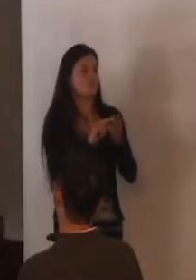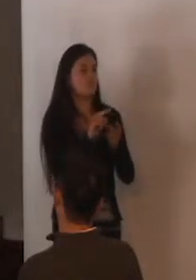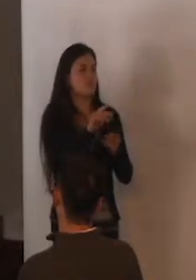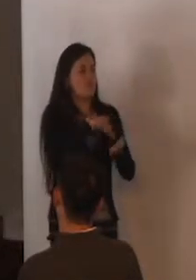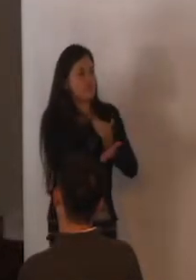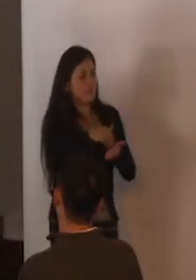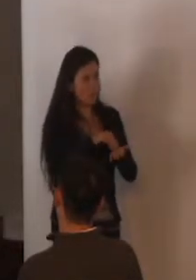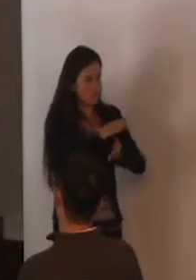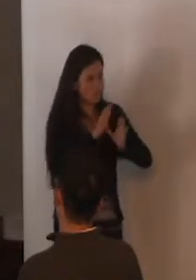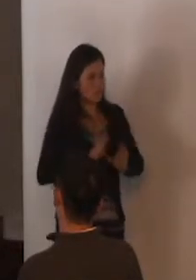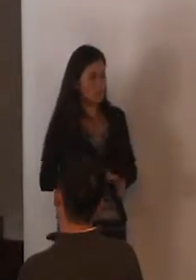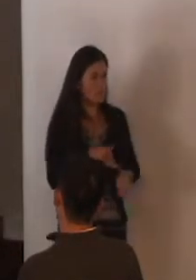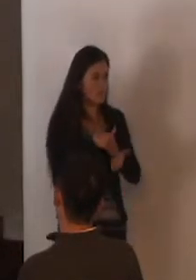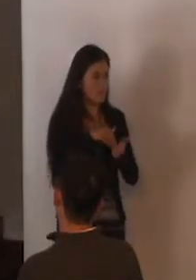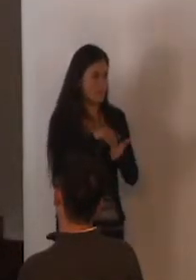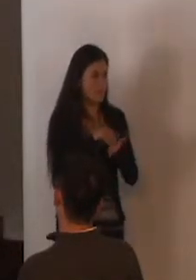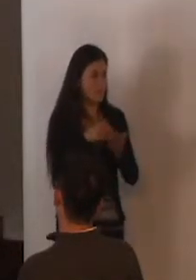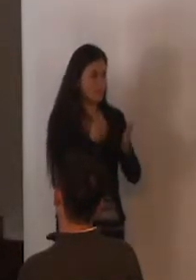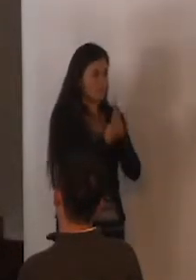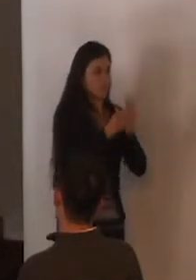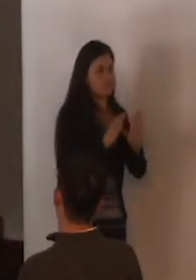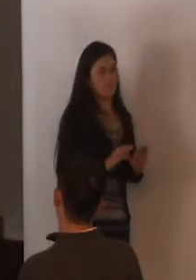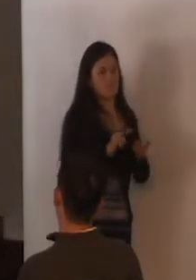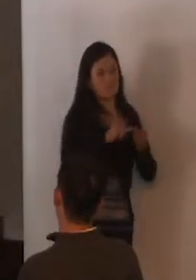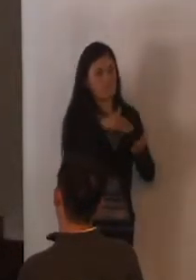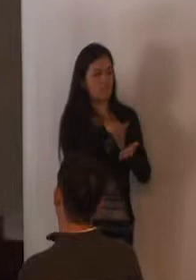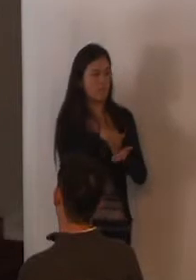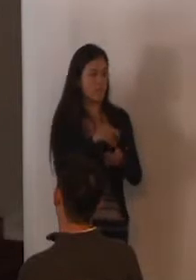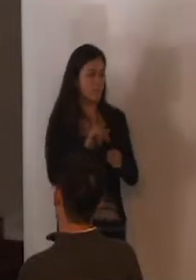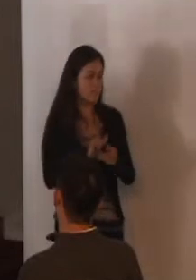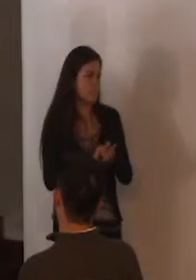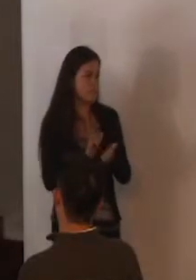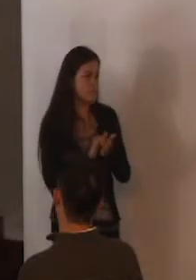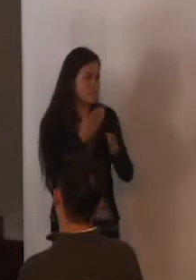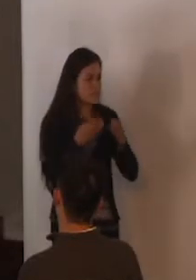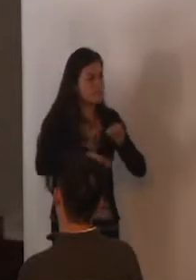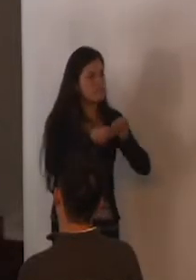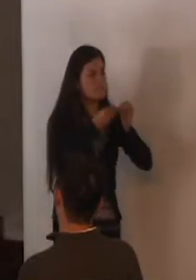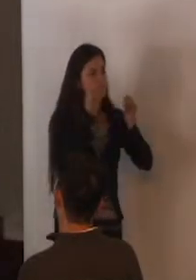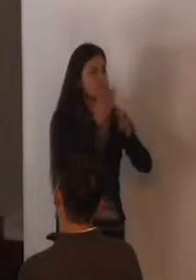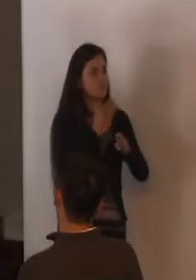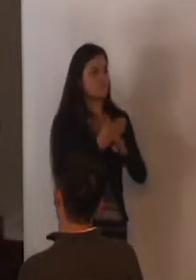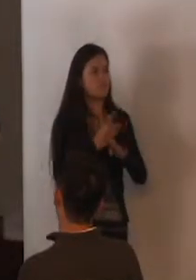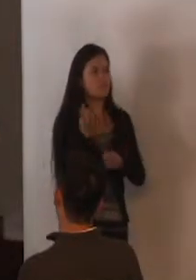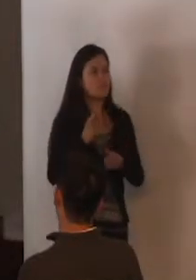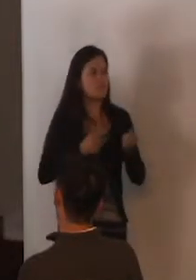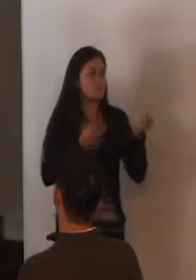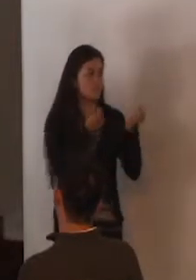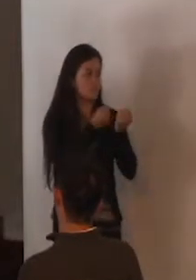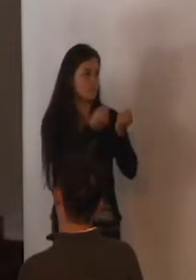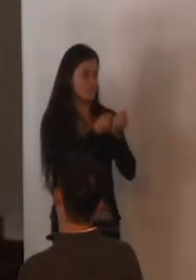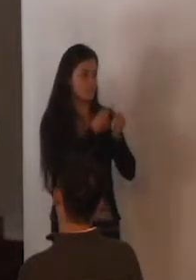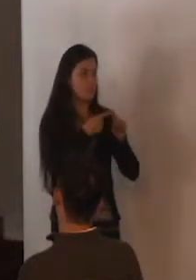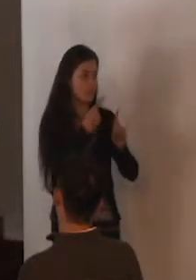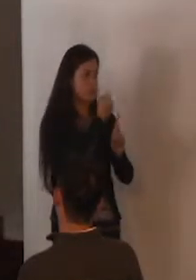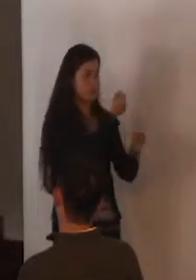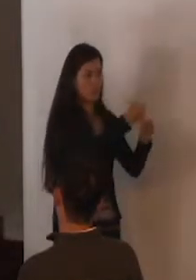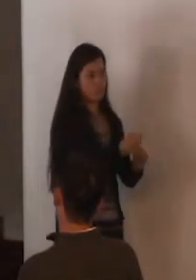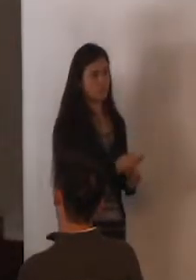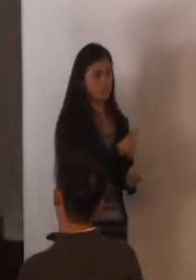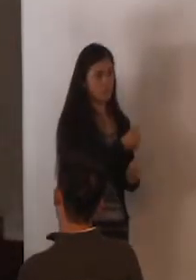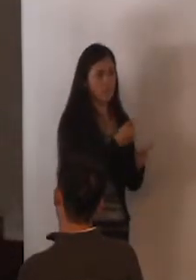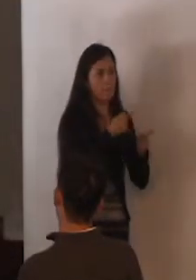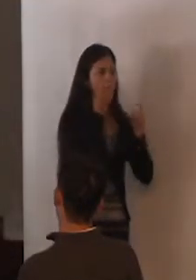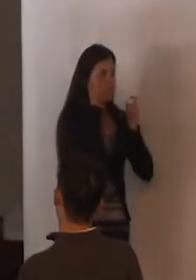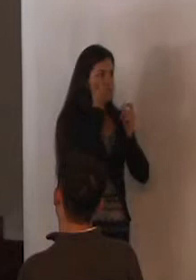debilidad muscular, ¿sí? Entonces, ante este panorama, pues sabemos que tenemos una fortaleza, sabemos que tenemos unos